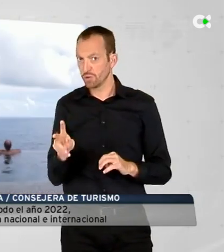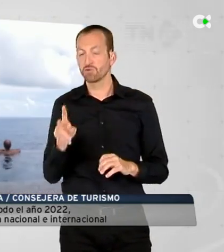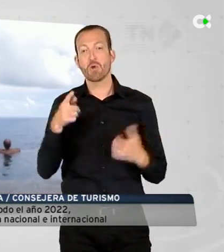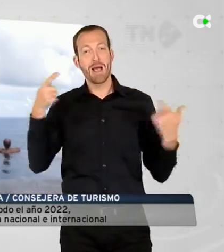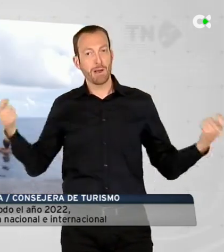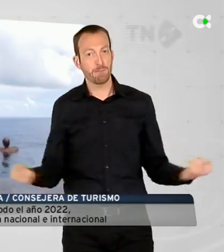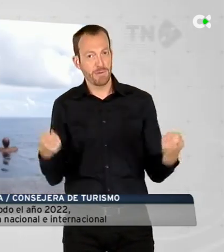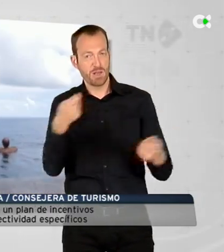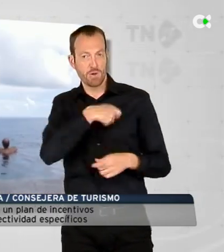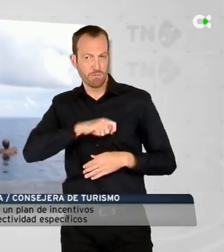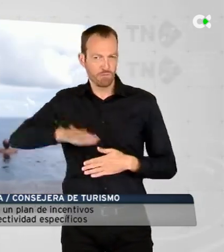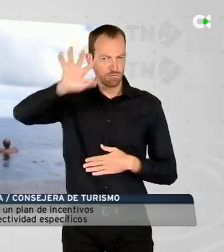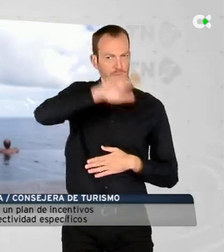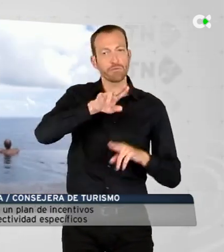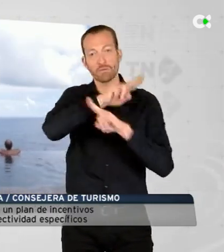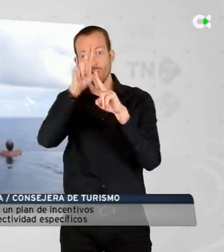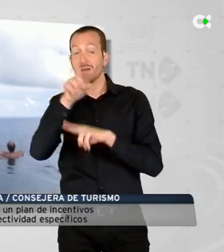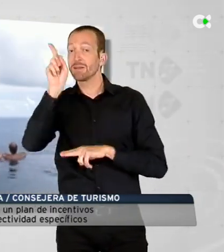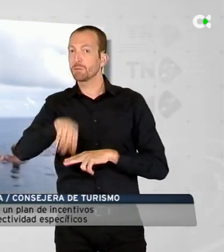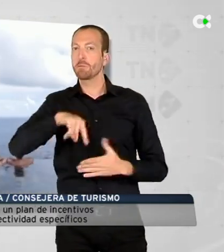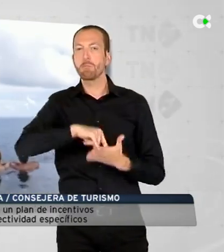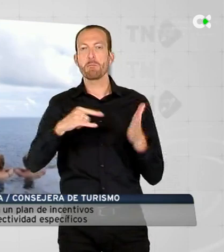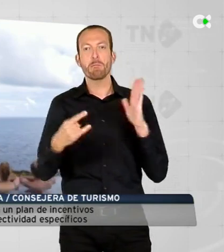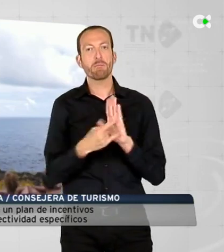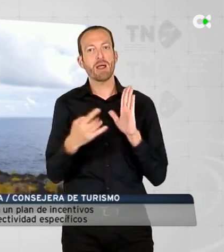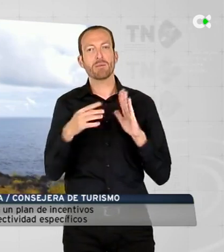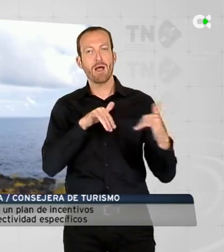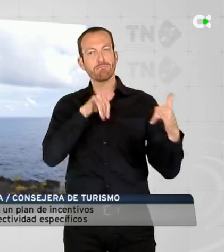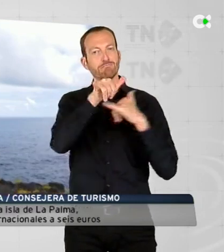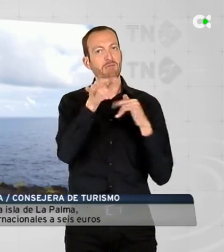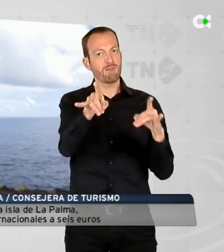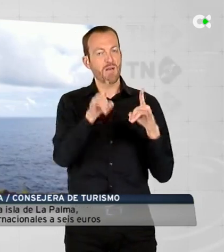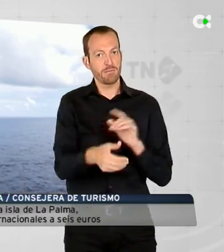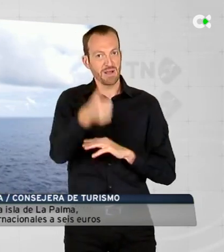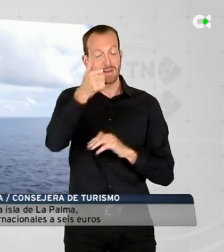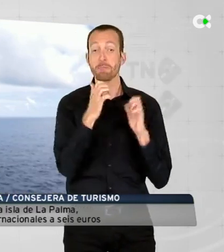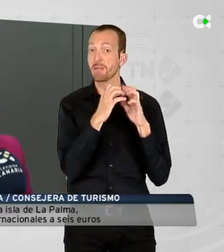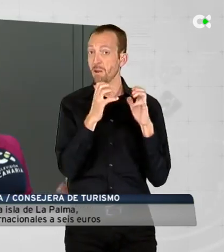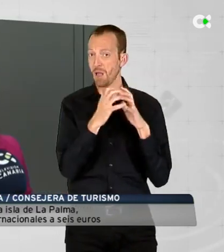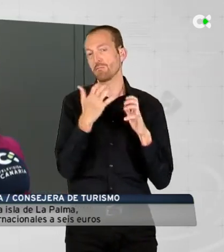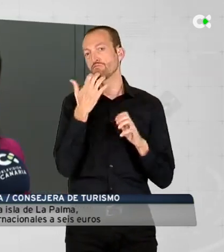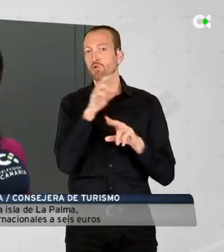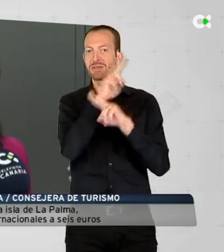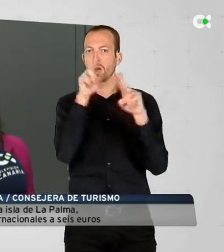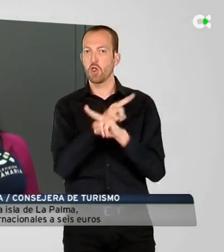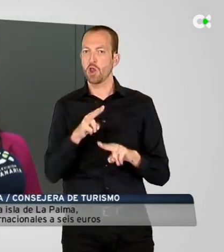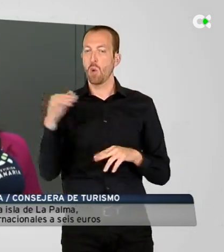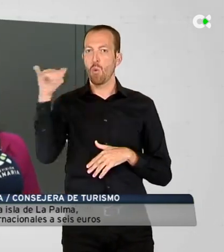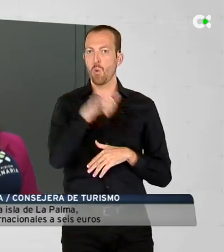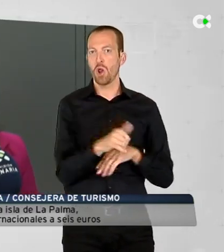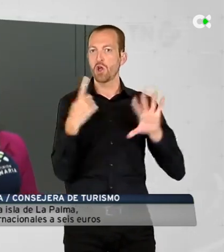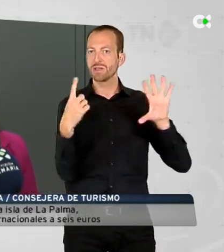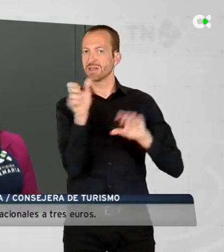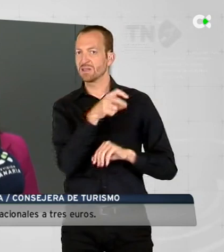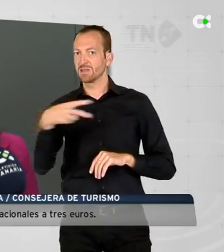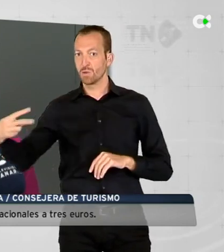campaña nacional e internacional y también un plan de incentivos a la conectividad específicos para la isla de La Palma vuelos internacionales a 6